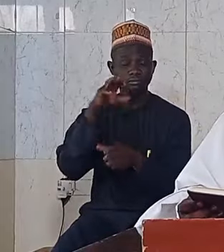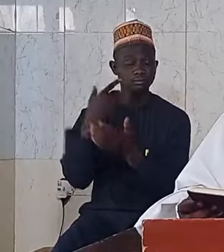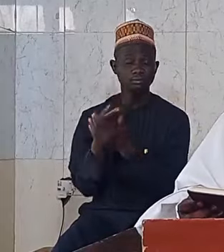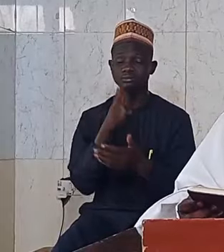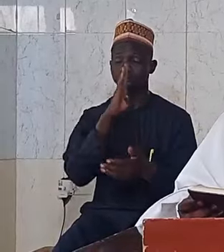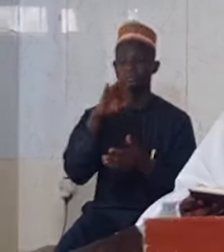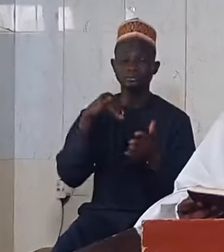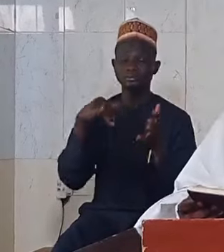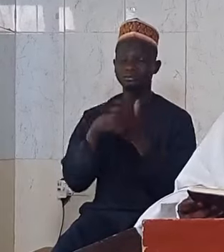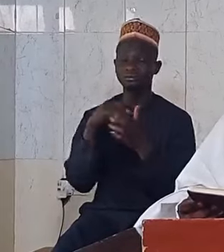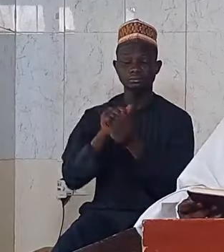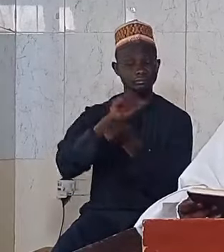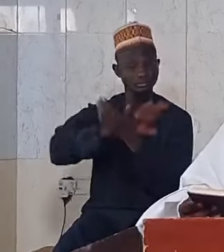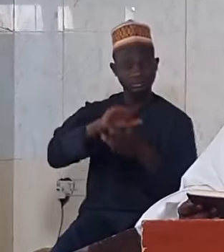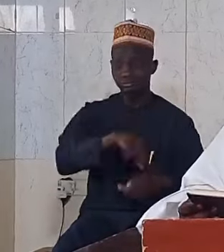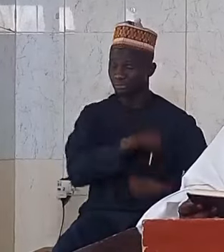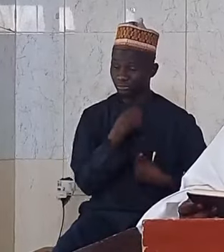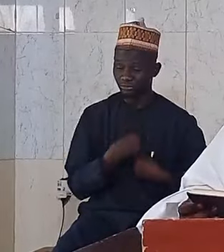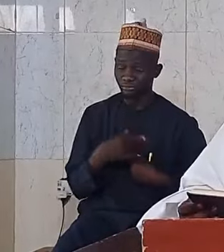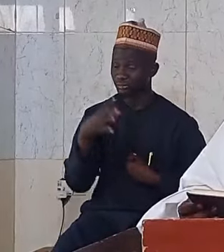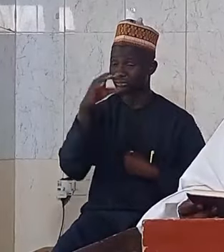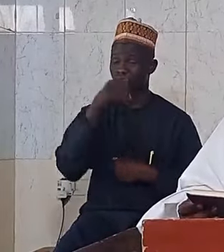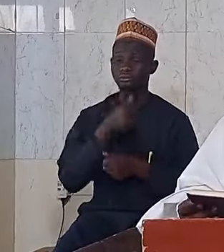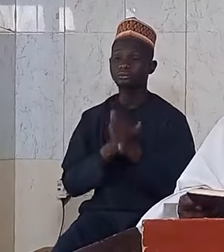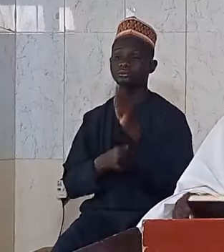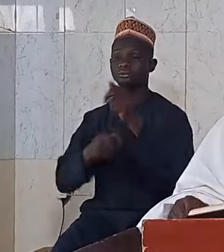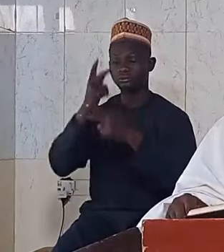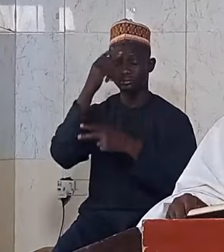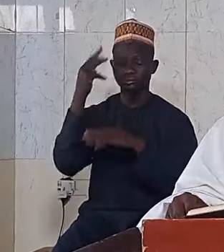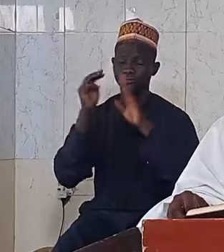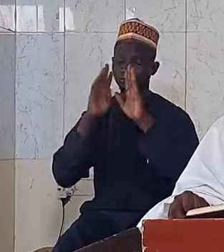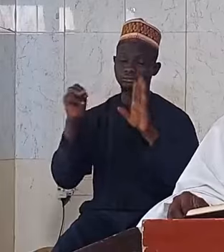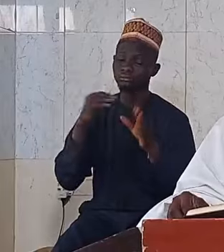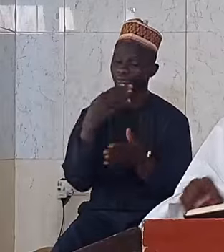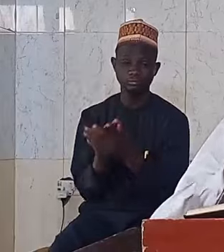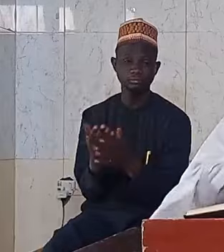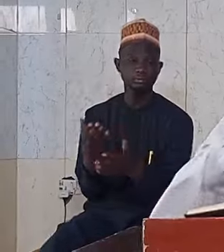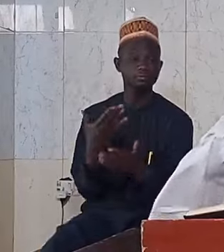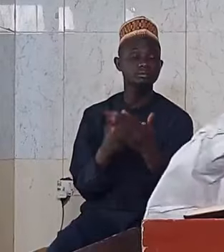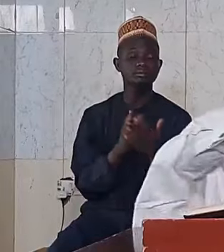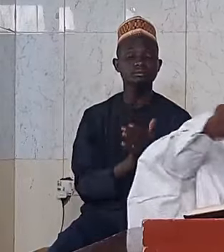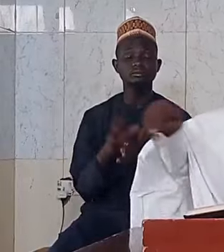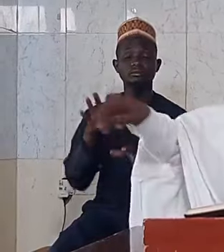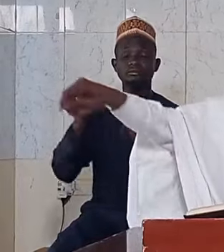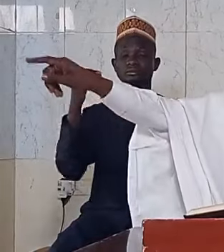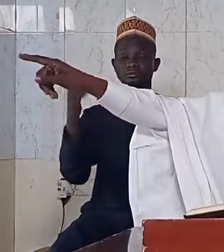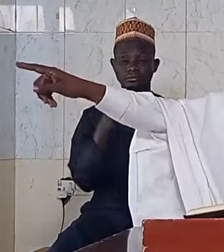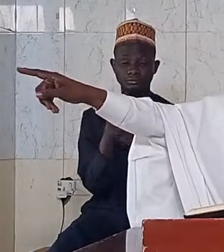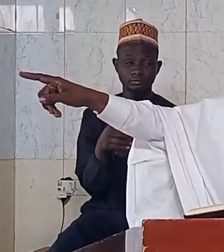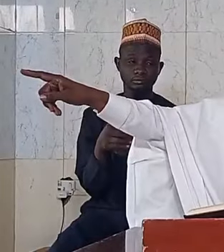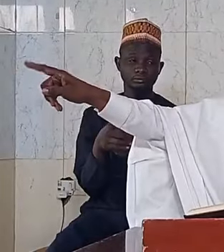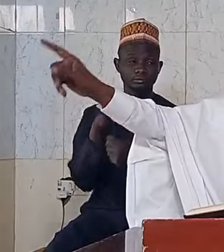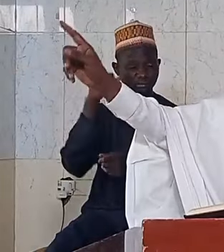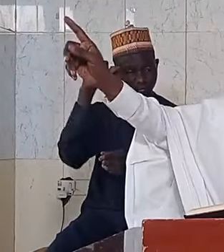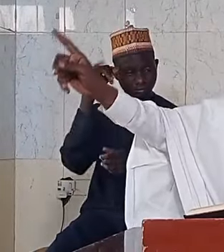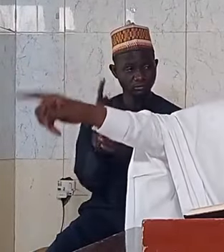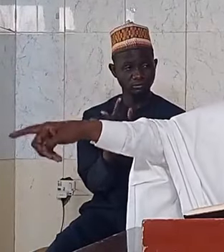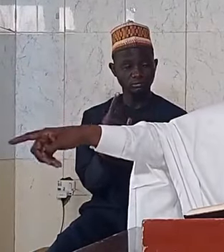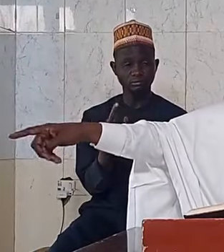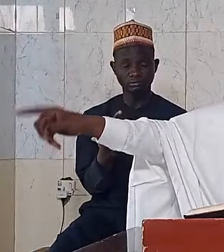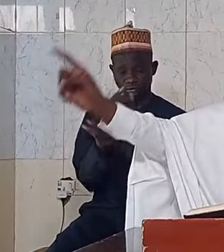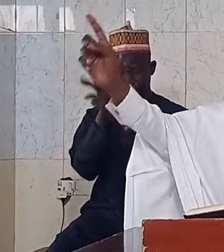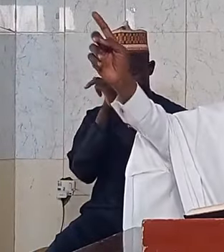ka yi su da ikhlasi kuma ka bi manzon Allah sallallahu alaihi wasallam kun ga malam yana dawo da mu kan siyakin zancen mu